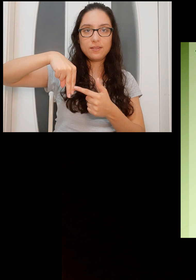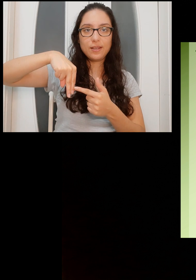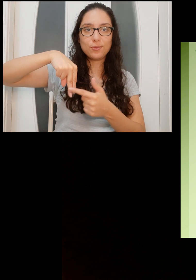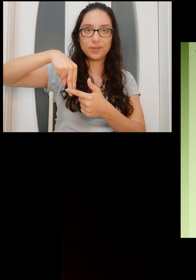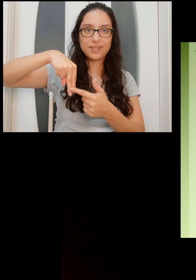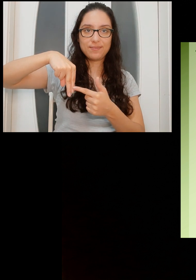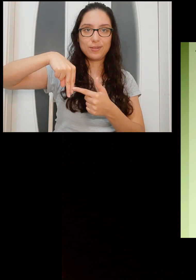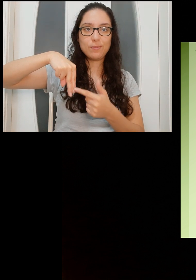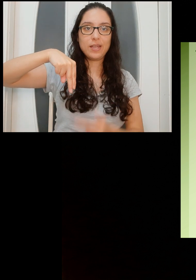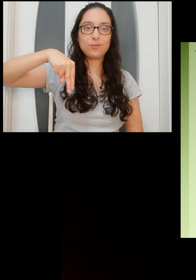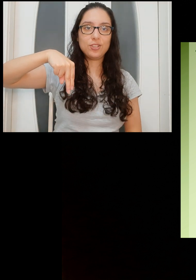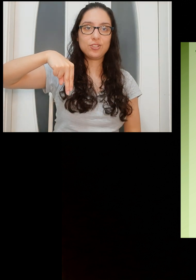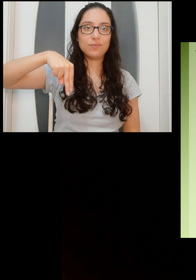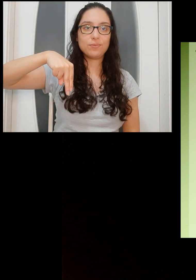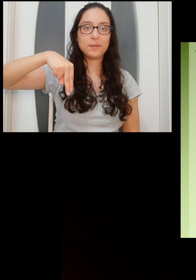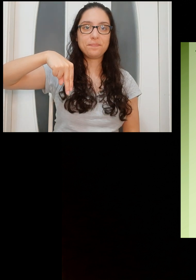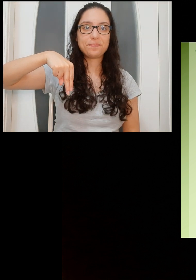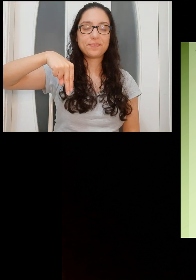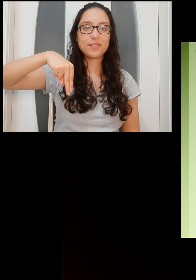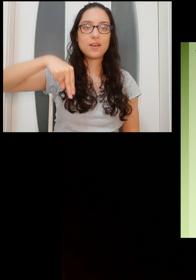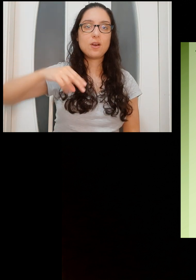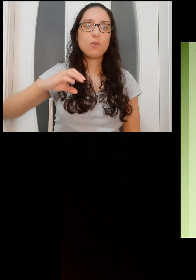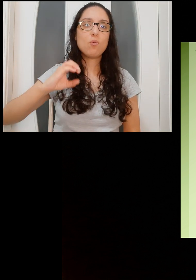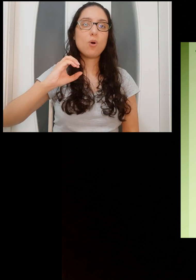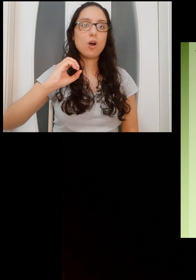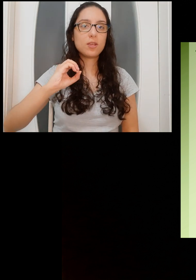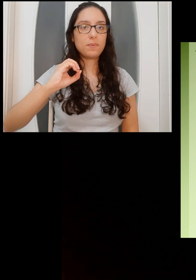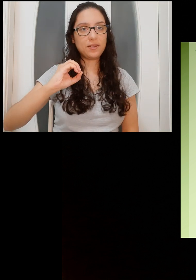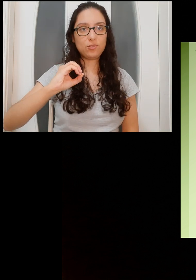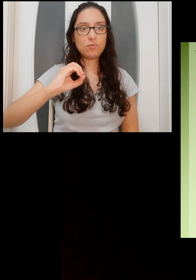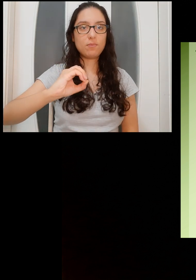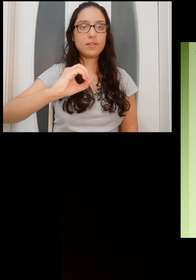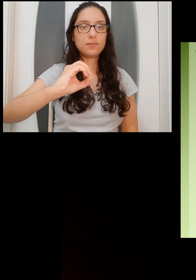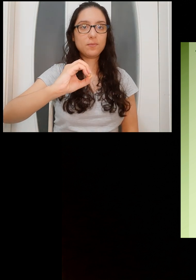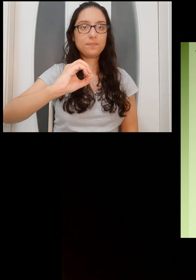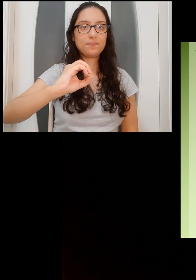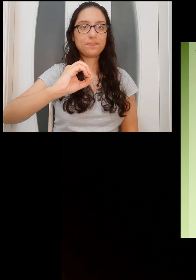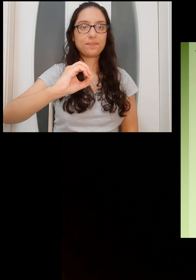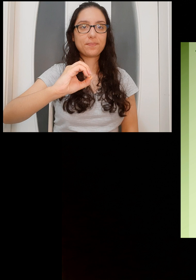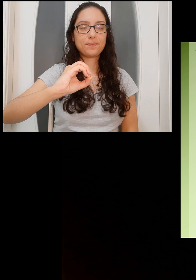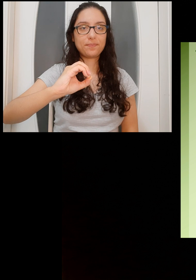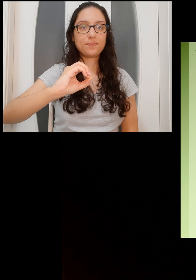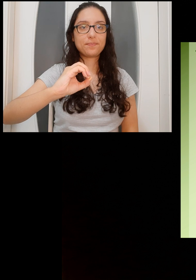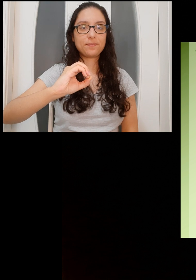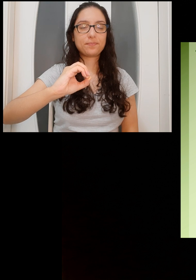o N tem 2. Então, bem intuitivo, né? O O, que parece um O mesmo.